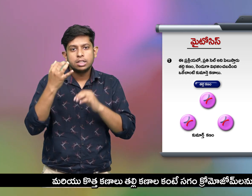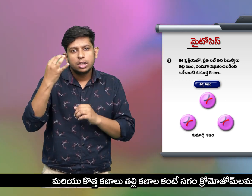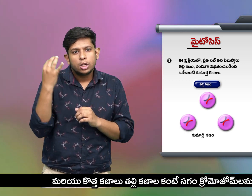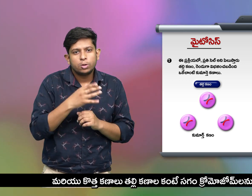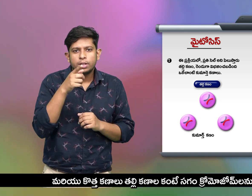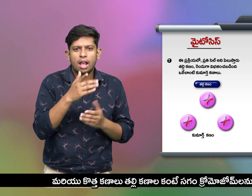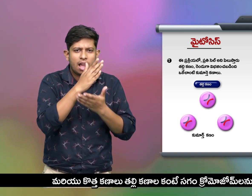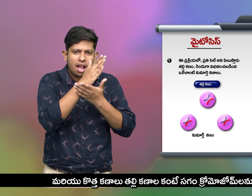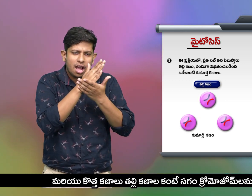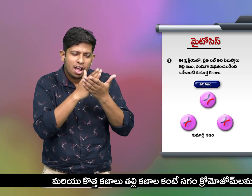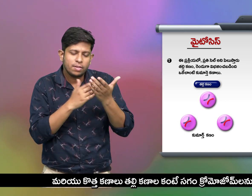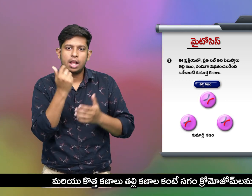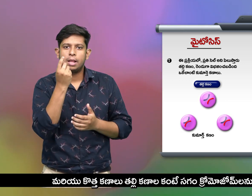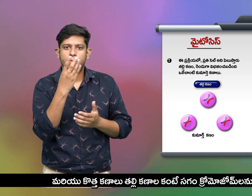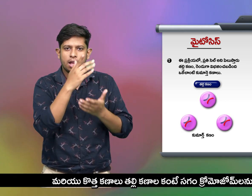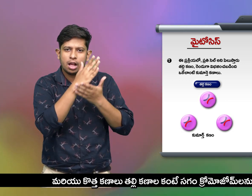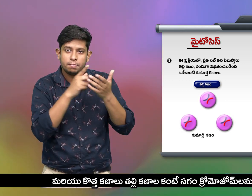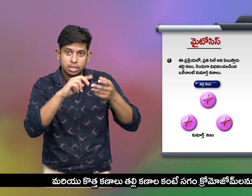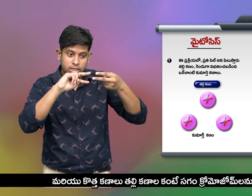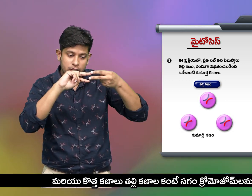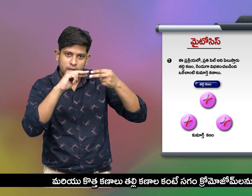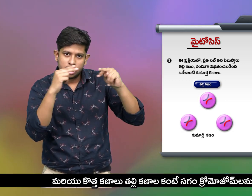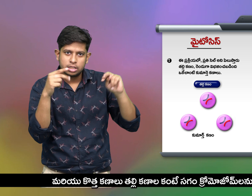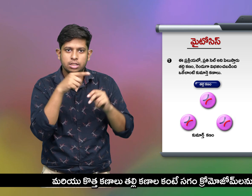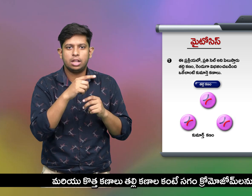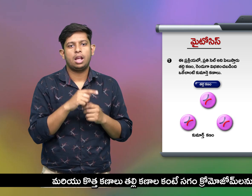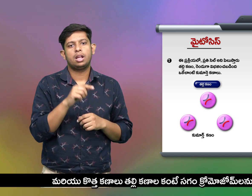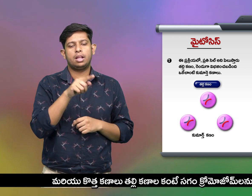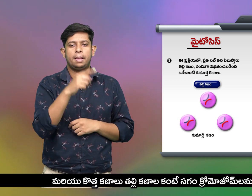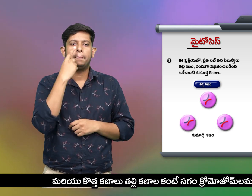కంటే సగం క్రోమోజోమ్లను కలిగి ఉంటాయి.